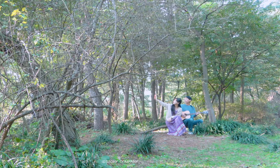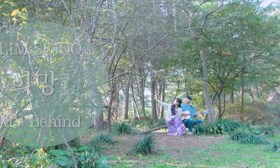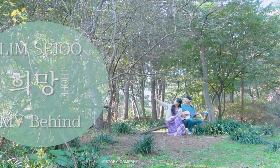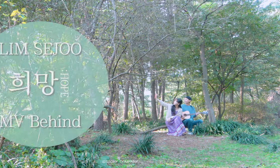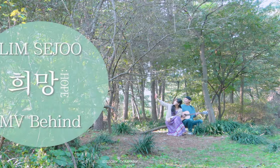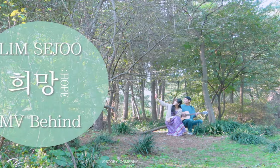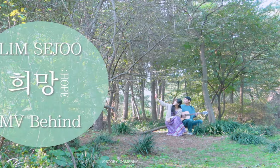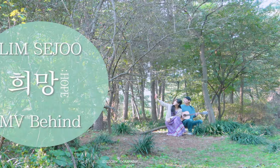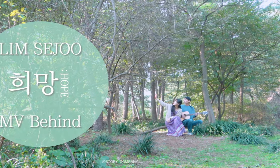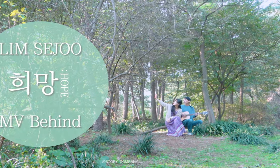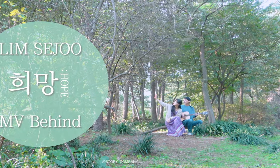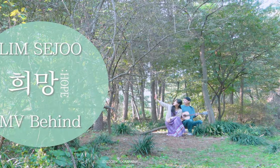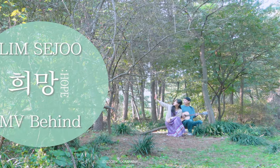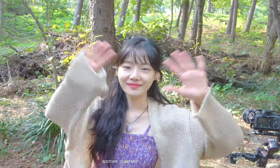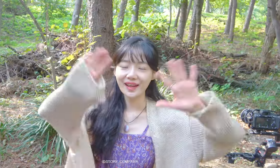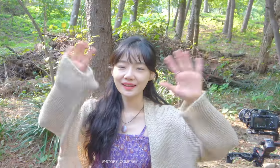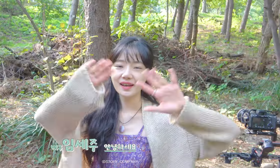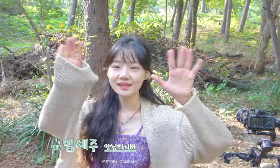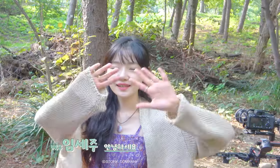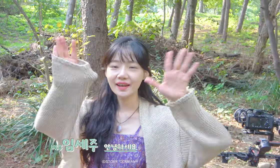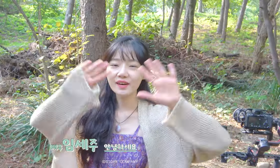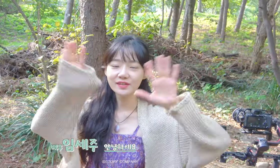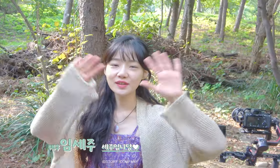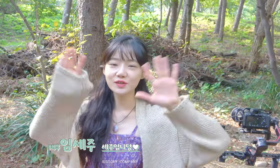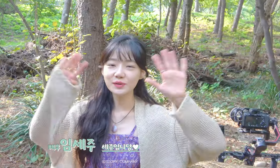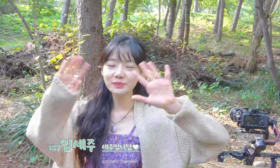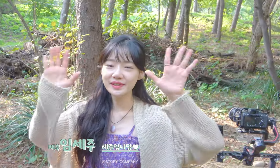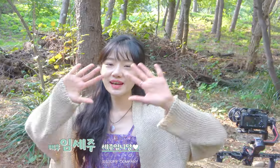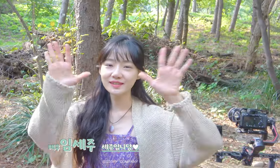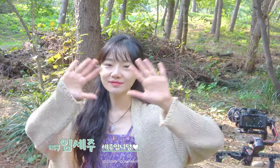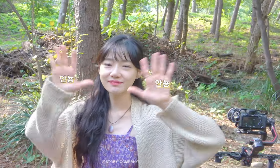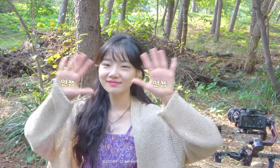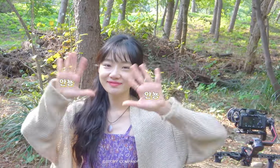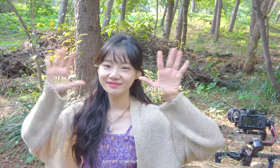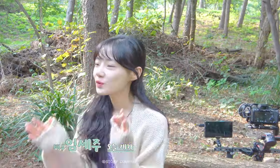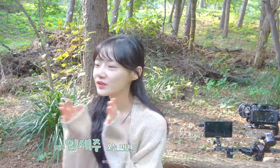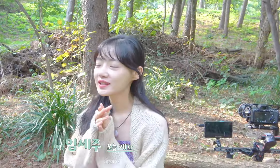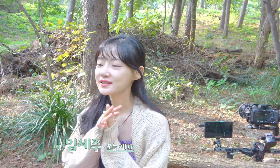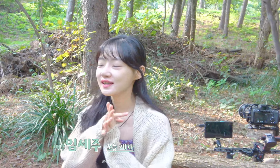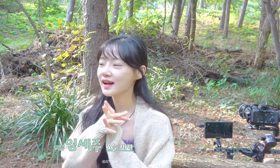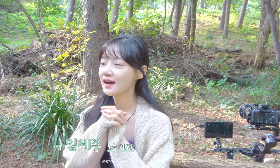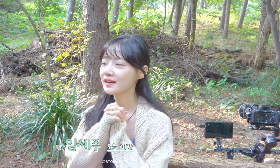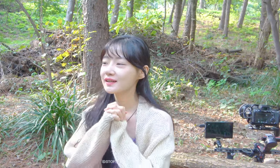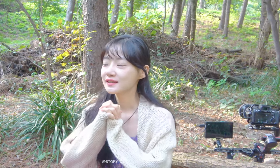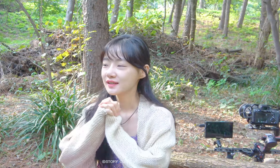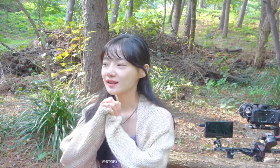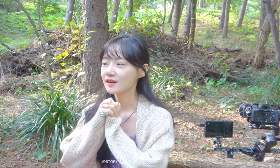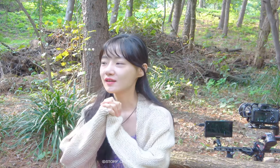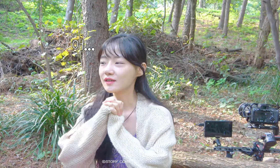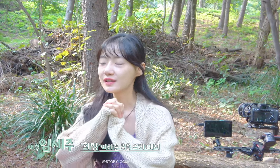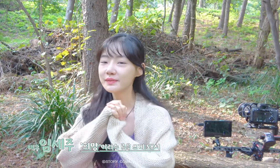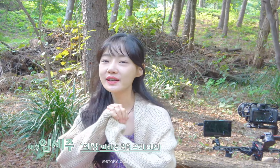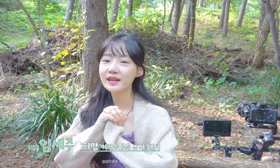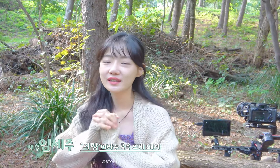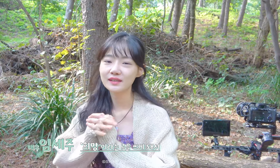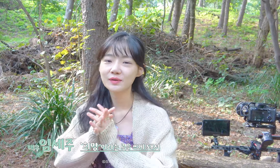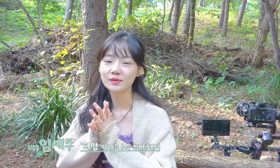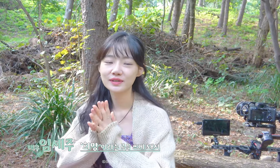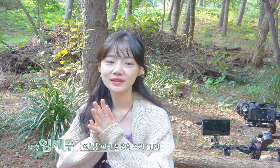안녕하세요. 쇠쇠입니다. 오늘 제가 희망이라는 곡을